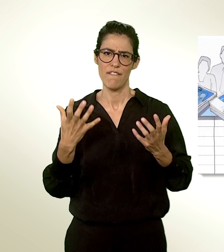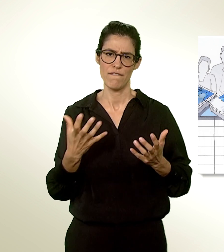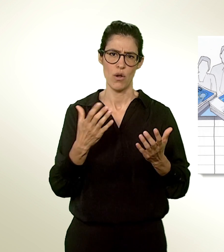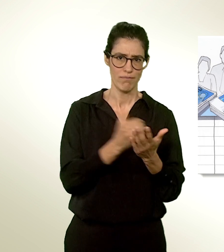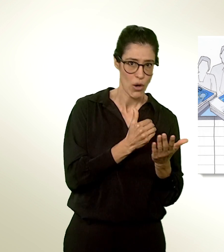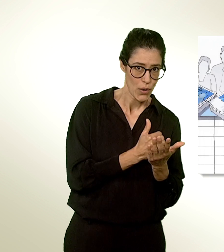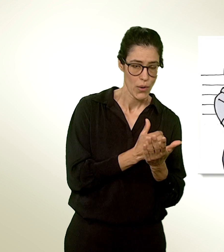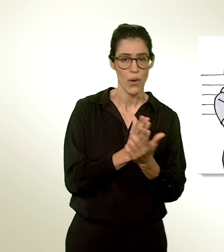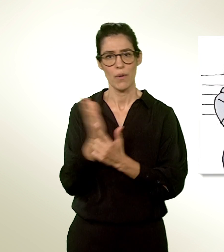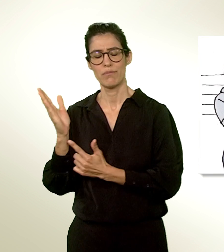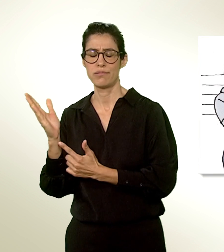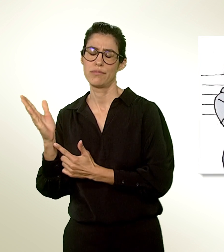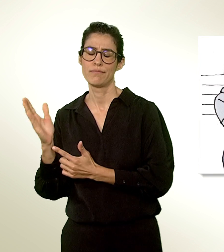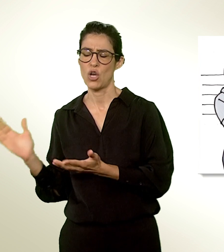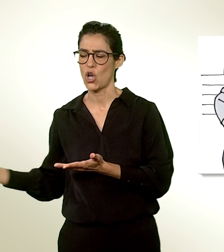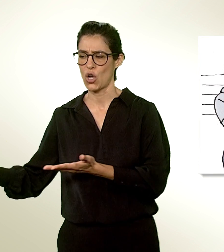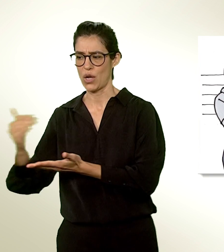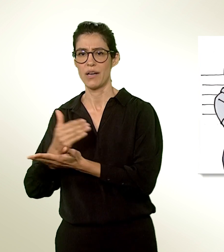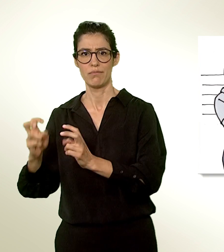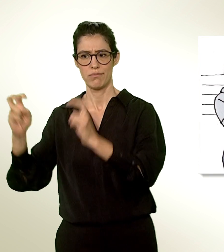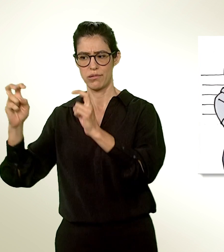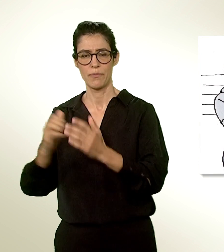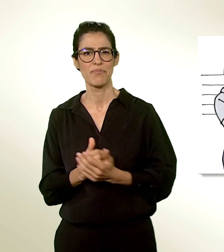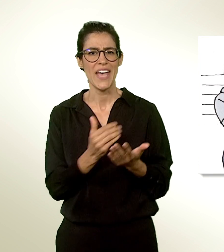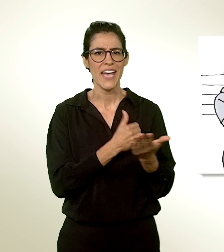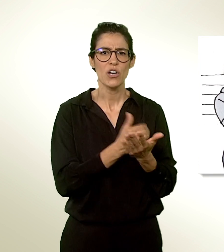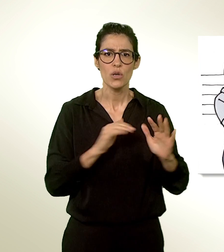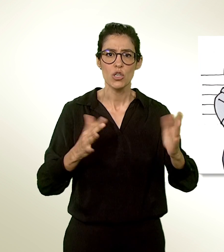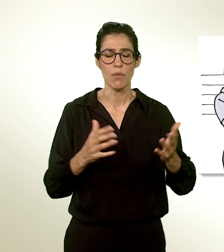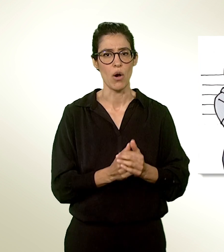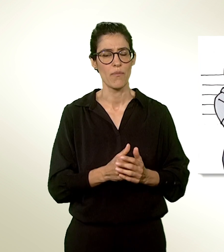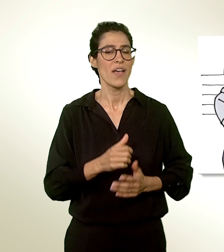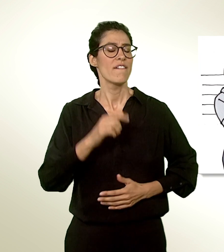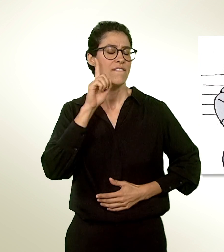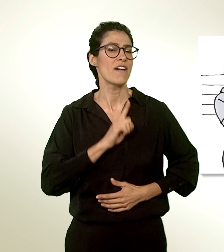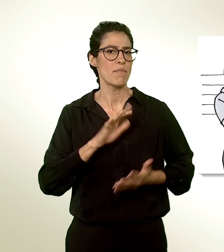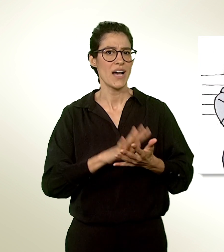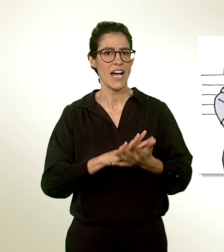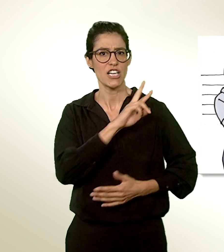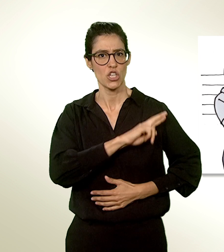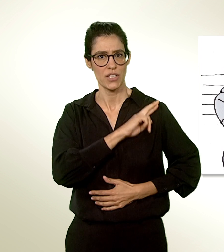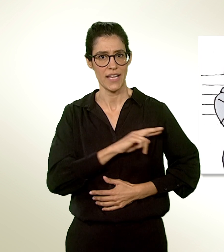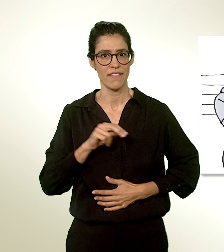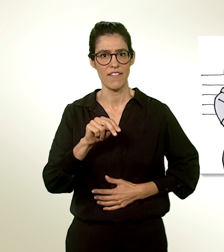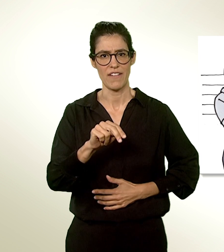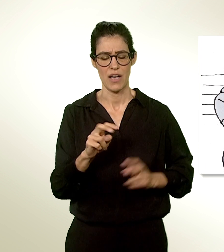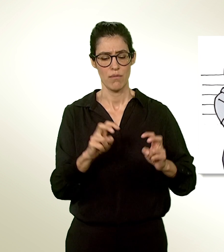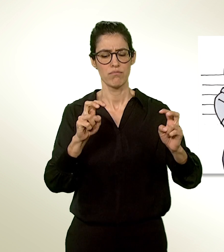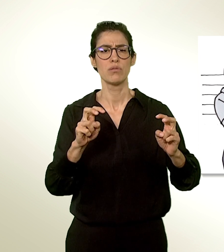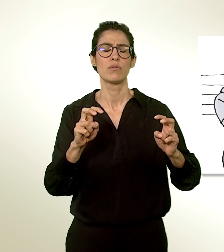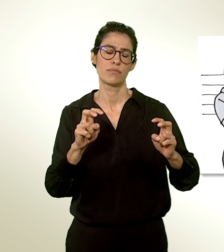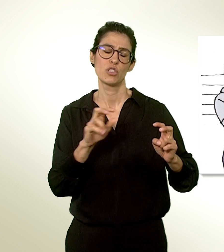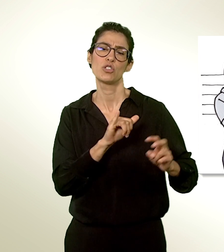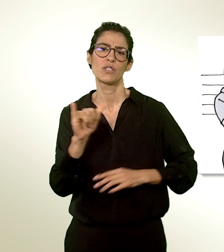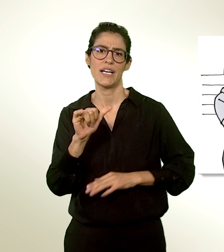augmentation des recettes. Les économies seront réalisées par le relèvement de l'âge de la retraite des femmes, qui passera progressivement de 64